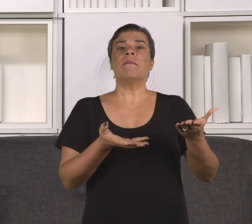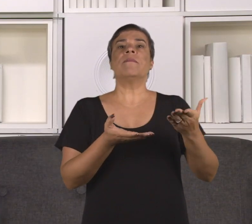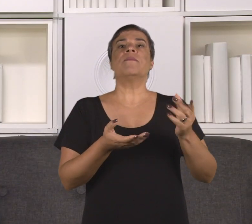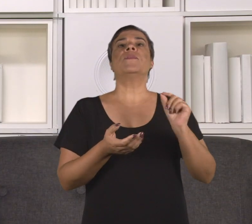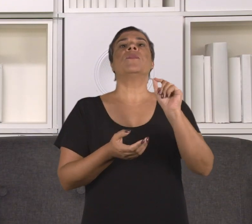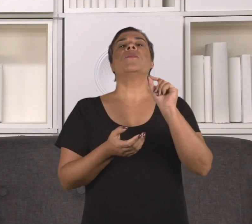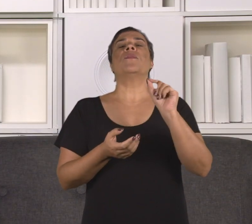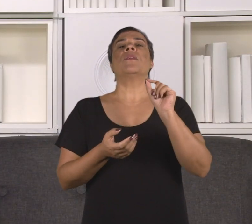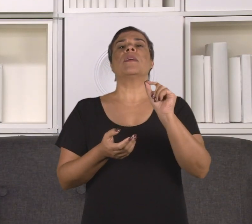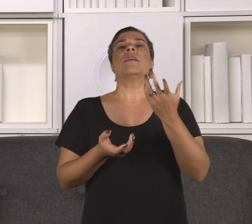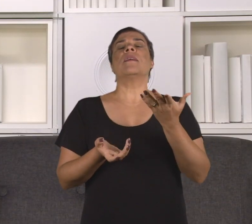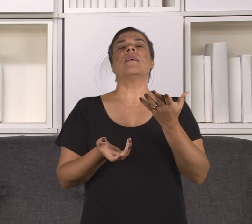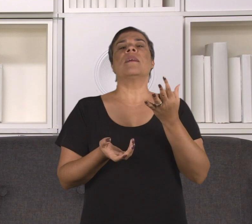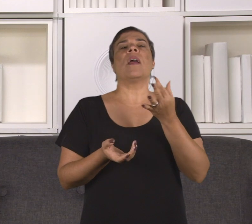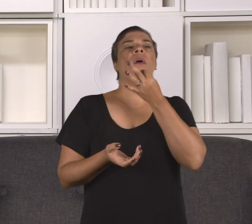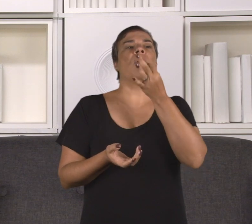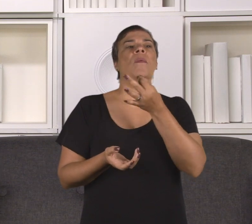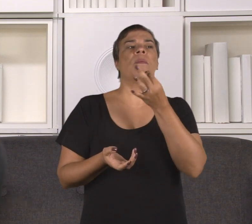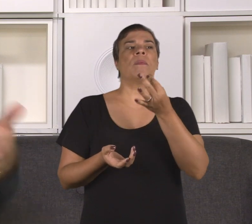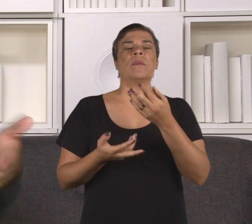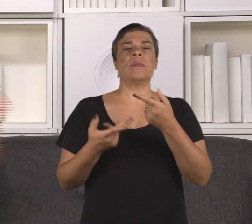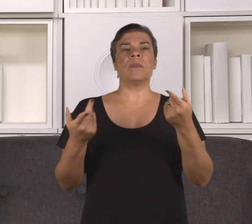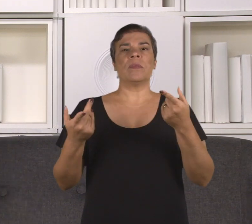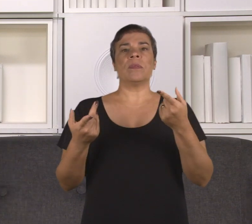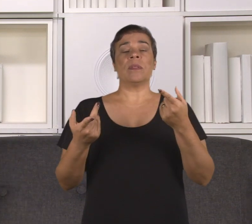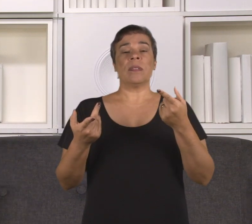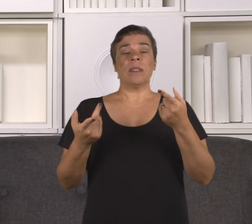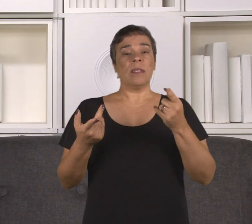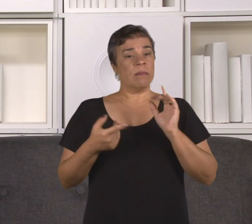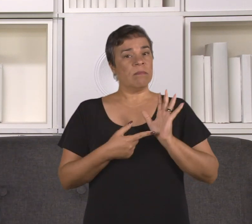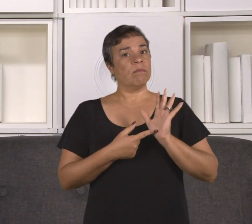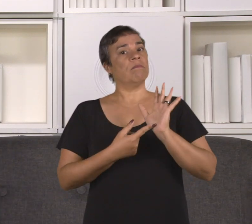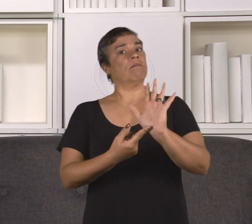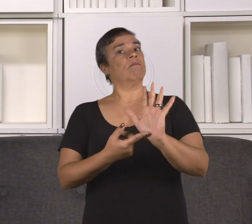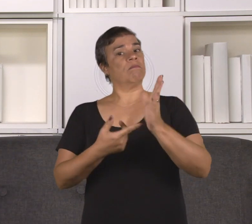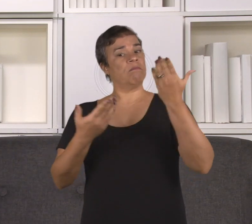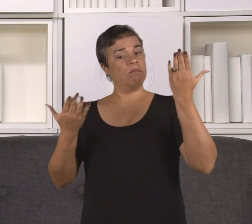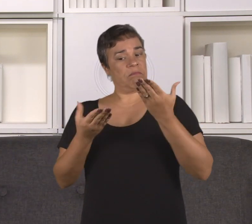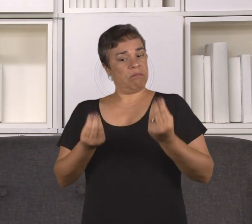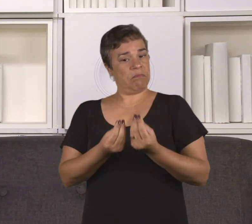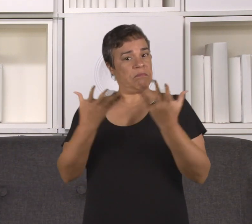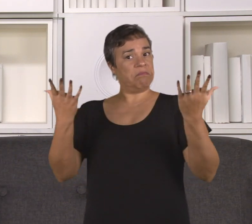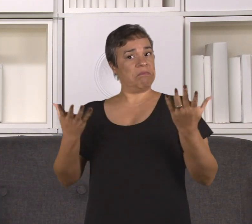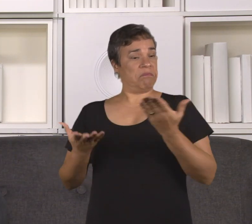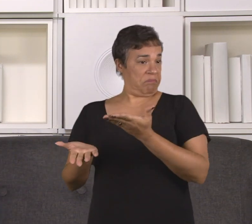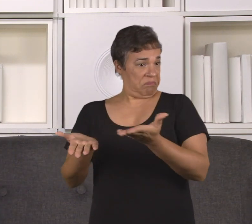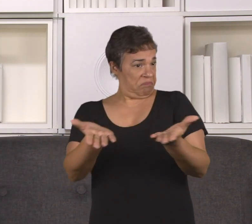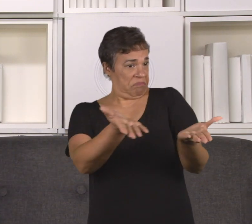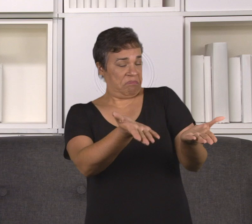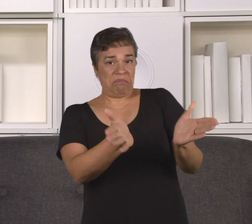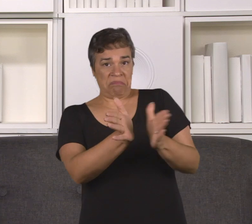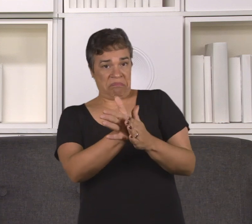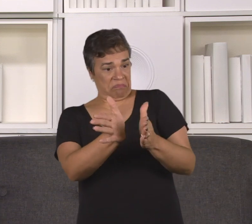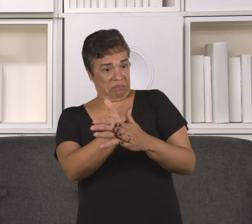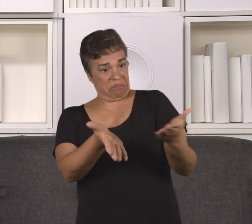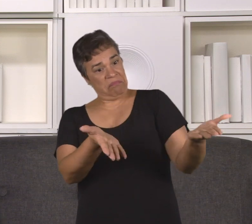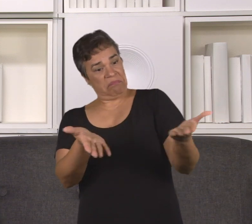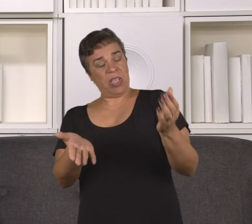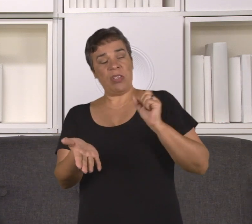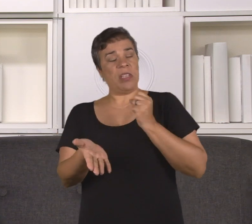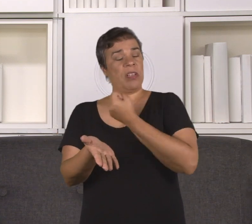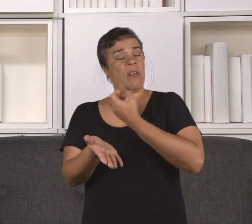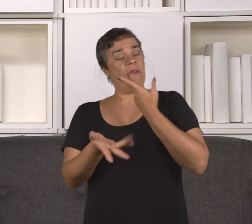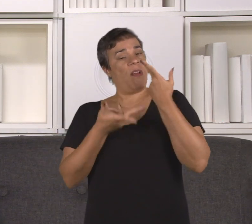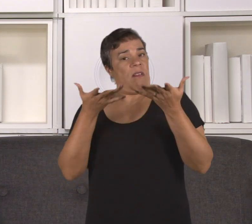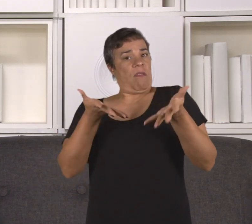têm a dizer? Um sinal messiânico está realizado bem diante dos seus olhos, qual é o veredito dos senhores? E quando